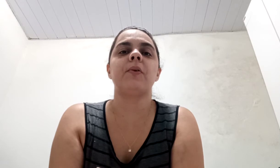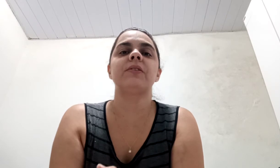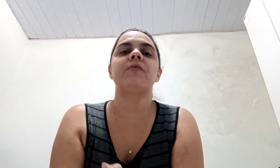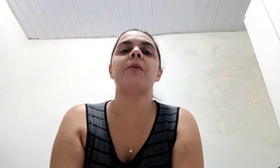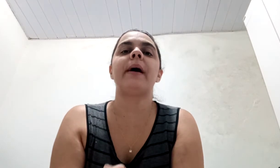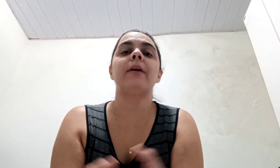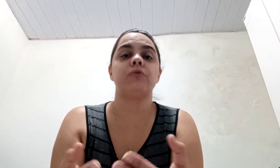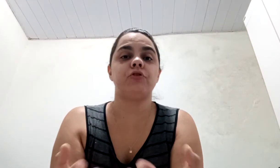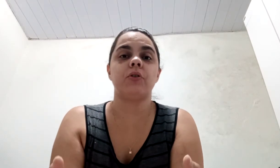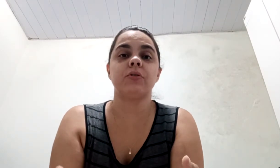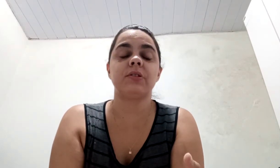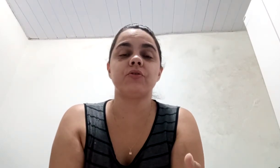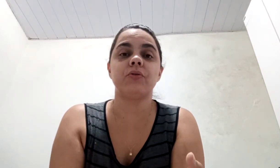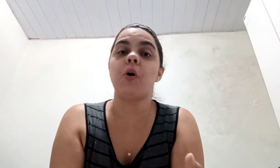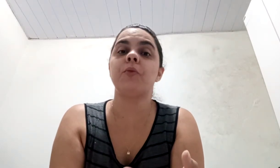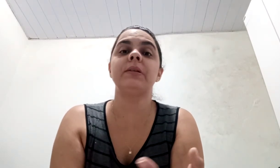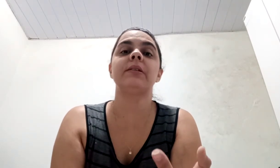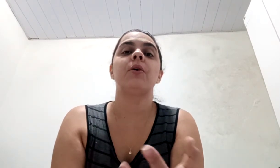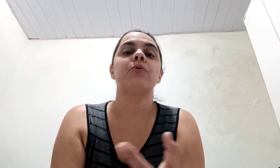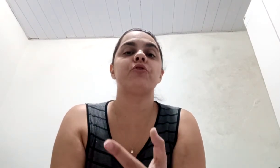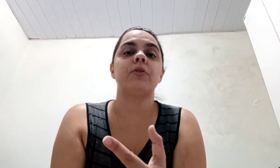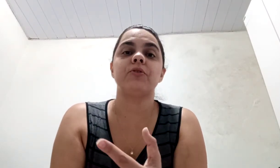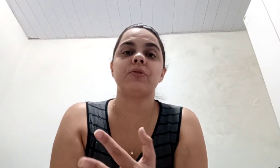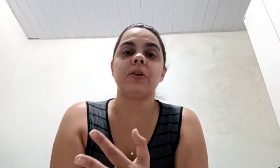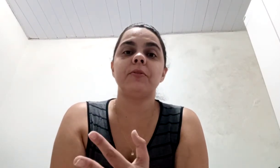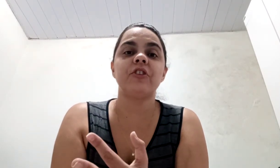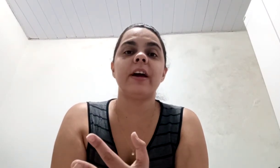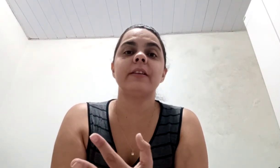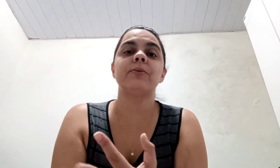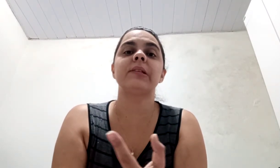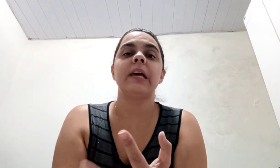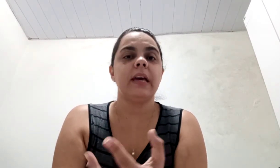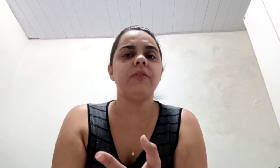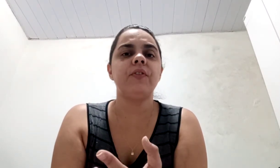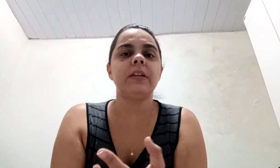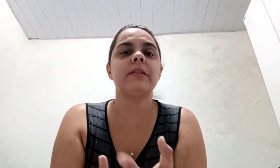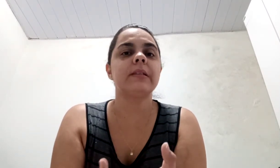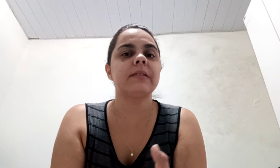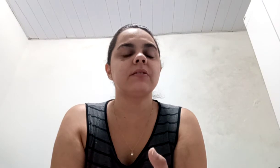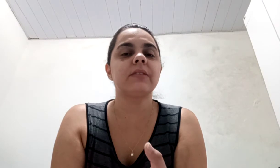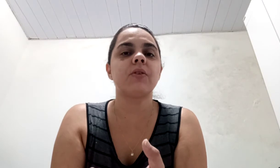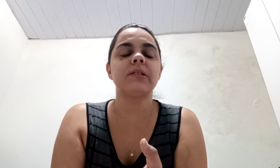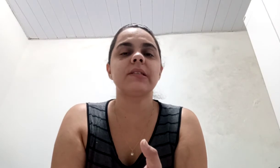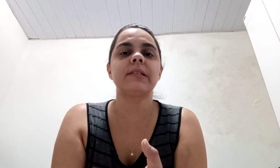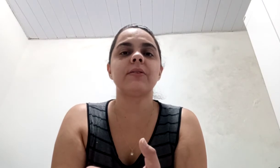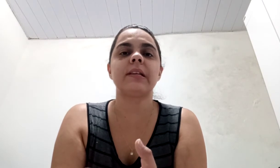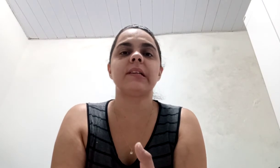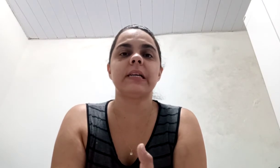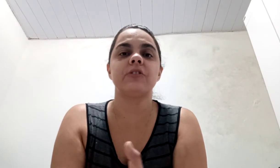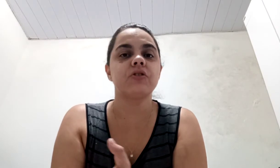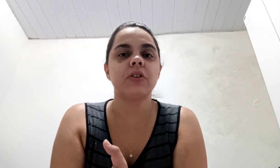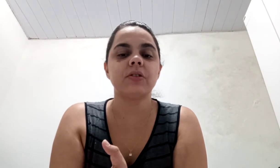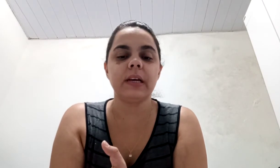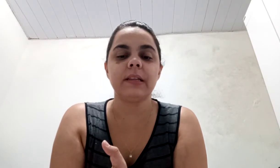possa formar os nossos nomes, os nomes dos objetos, enfim, de tantas outras coisas que são necessárias no nosso dia a